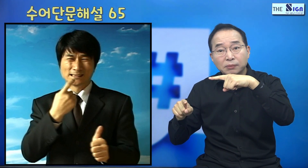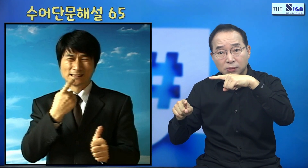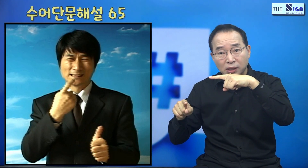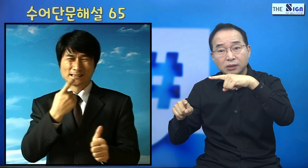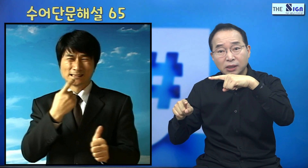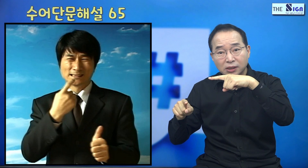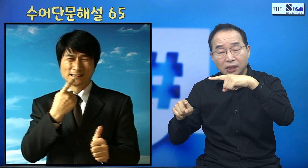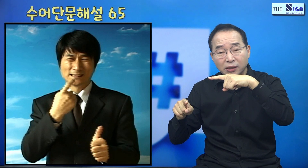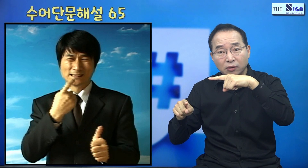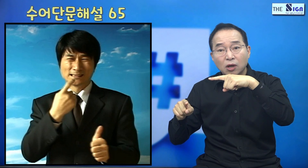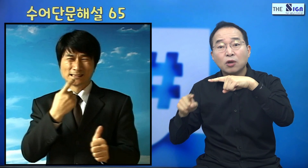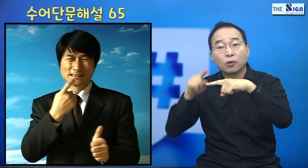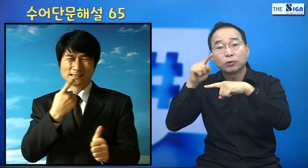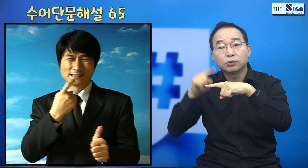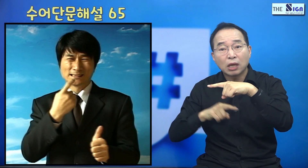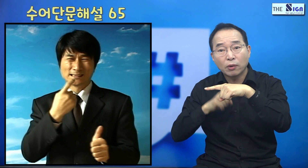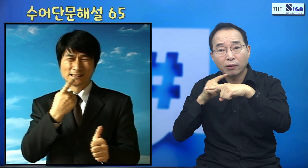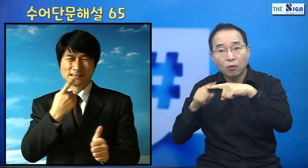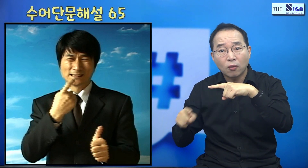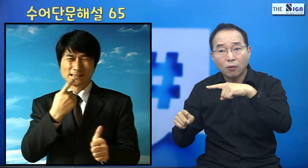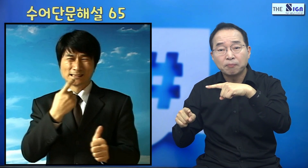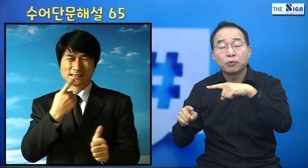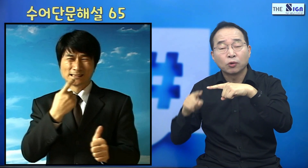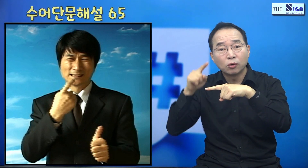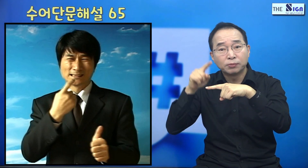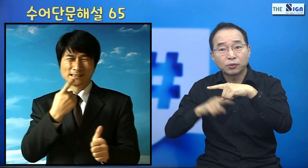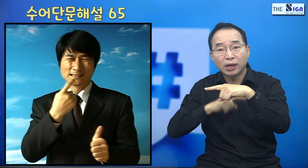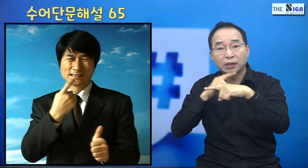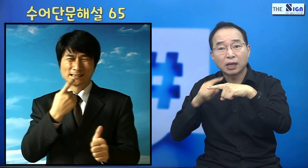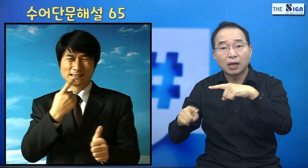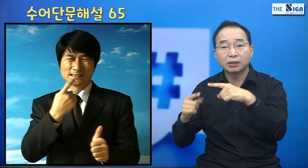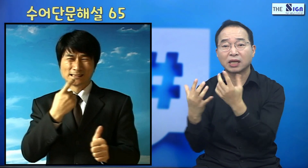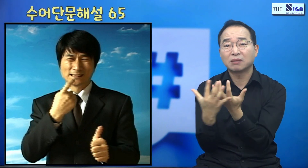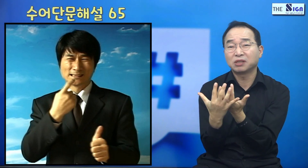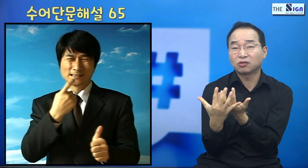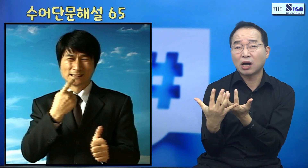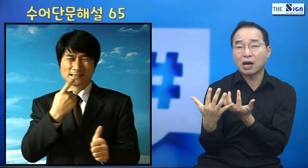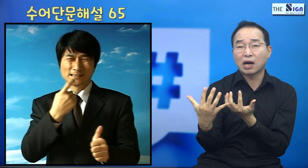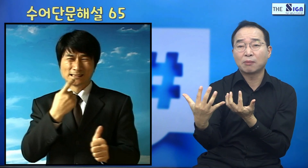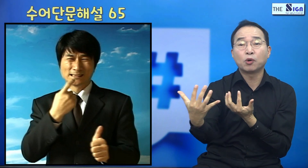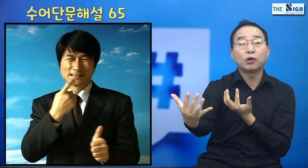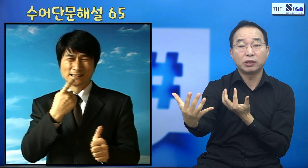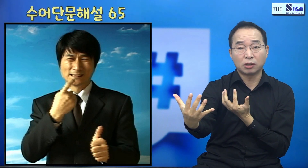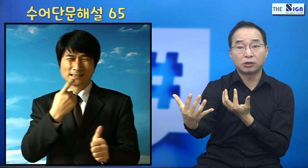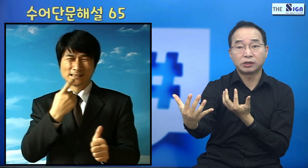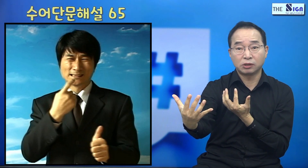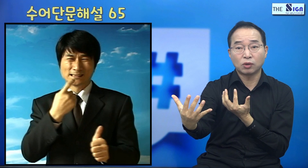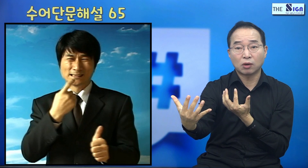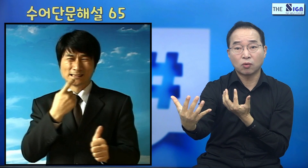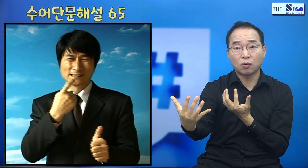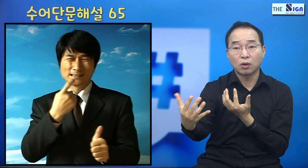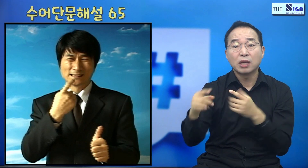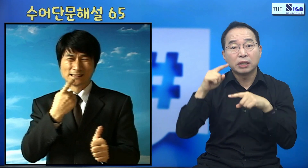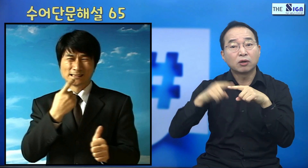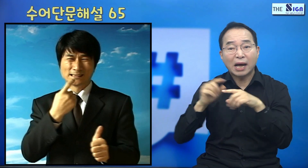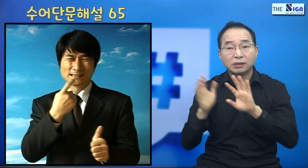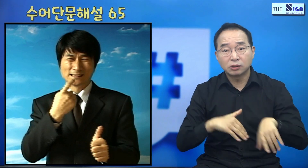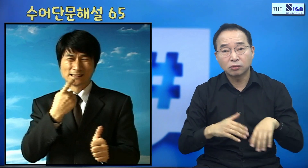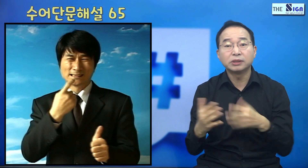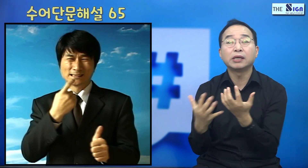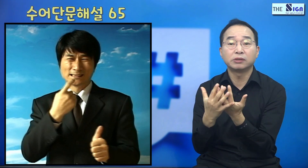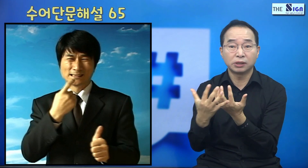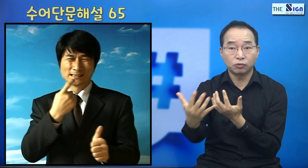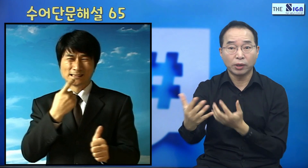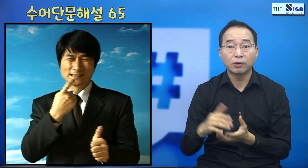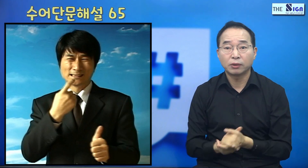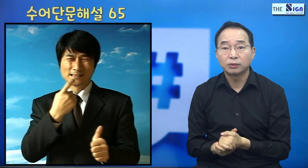사람인처럼 합치면 큰 대자가 돼요. 이것도 대회고, 이걸로 부족하니까 사람들이 쫙 모여있는 걸 쓰기도 하고, 이거 안 쓰고